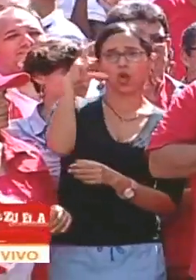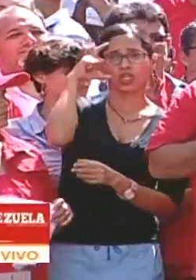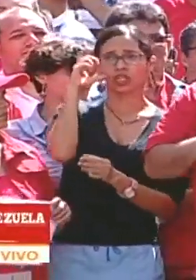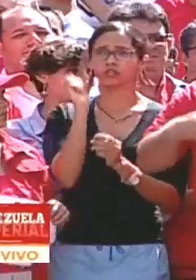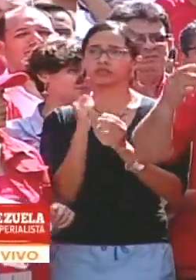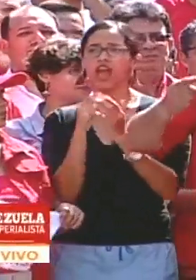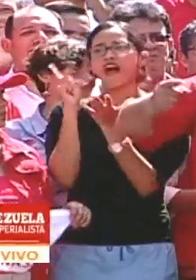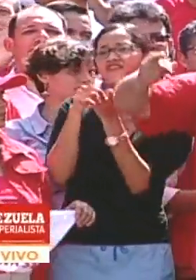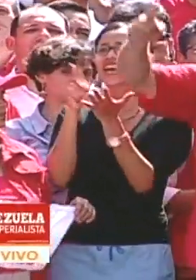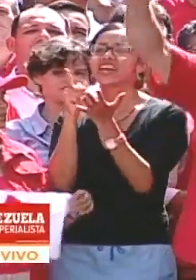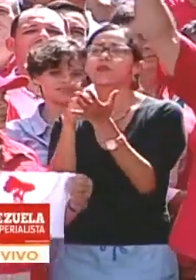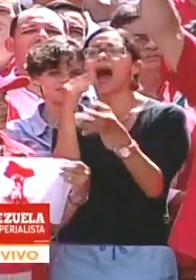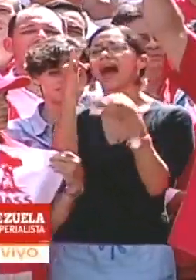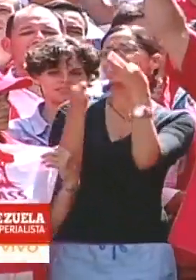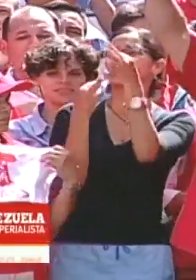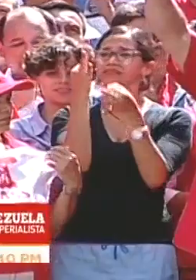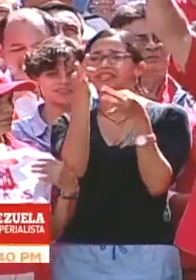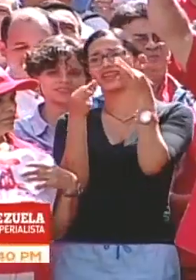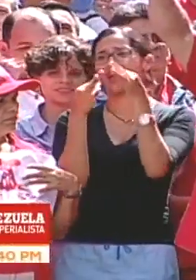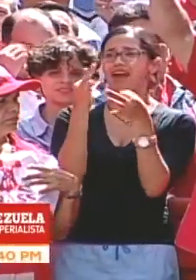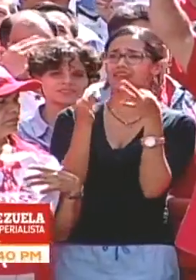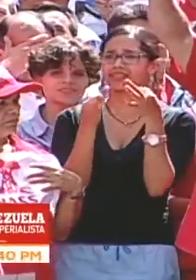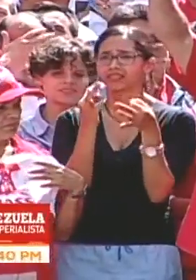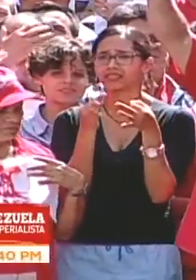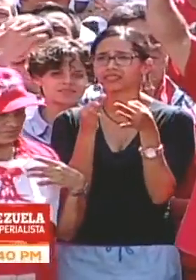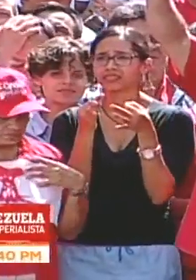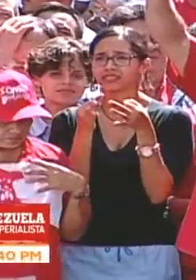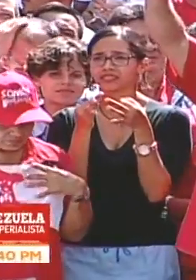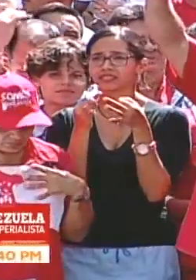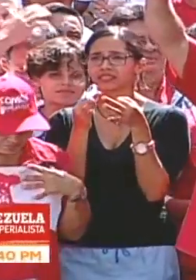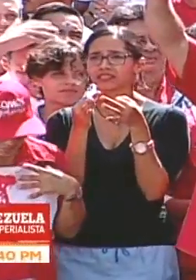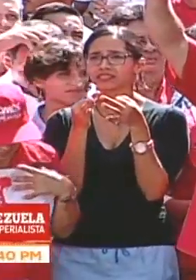días. Venimos a explicarles.